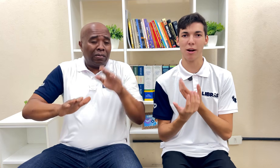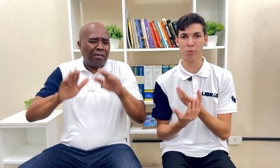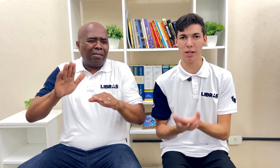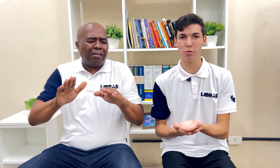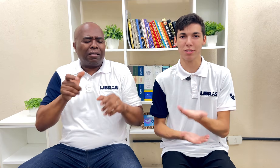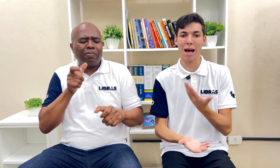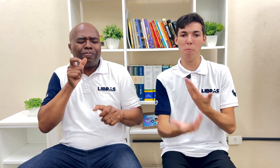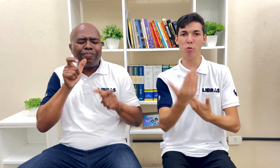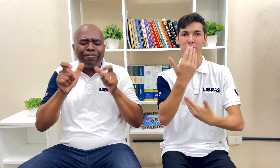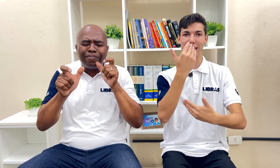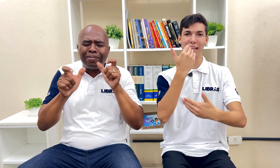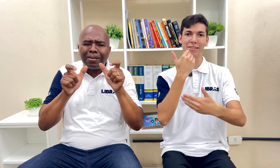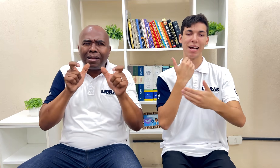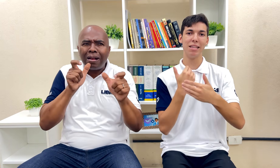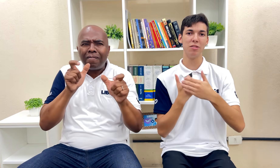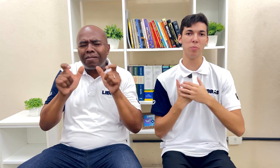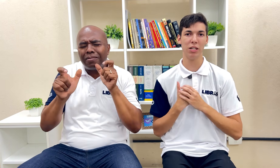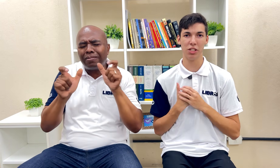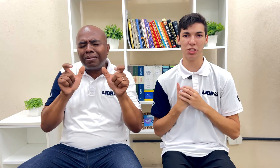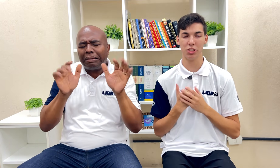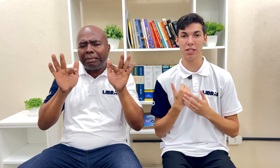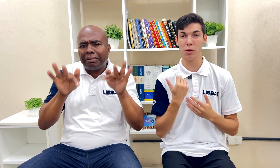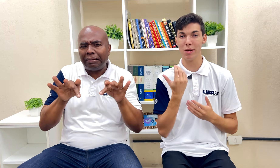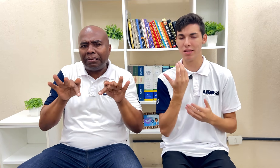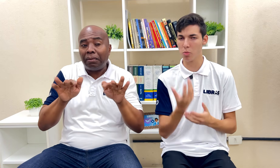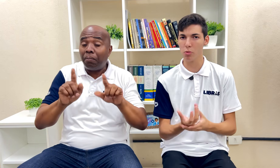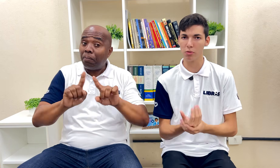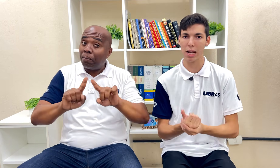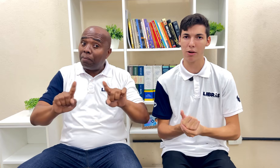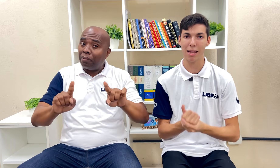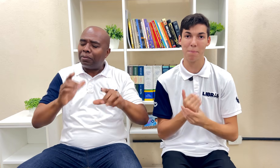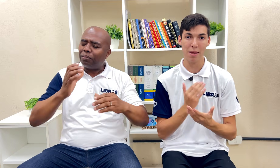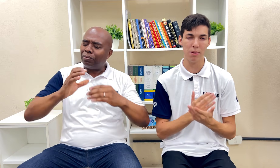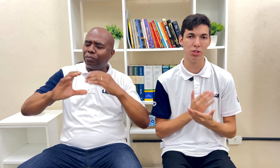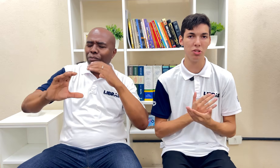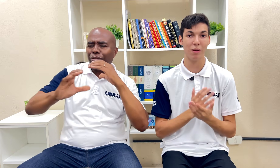com Deus, a música ela traz isso pra gente. E um exemplo muito claro na Bíblia disso é